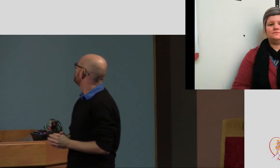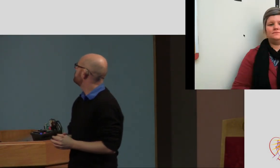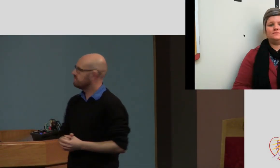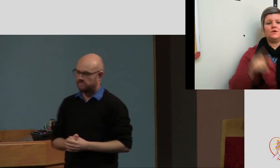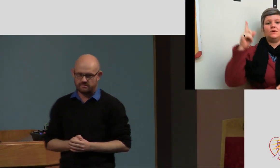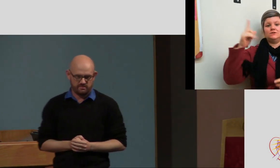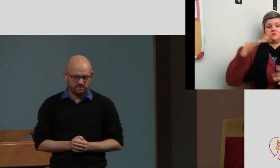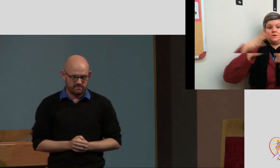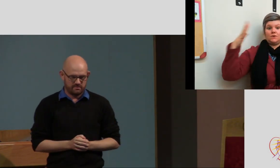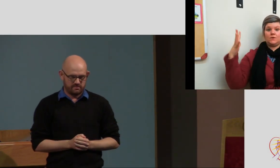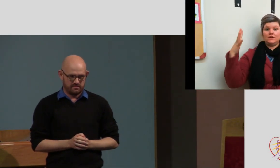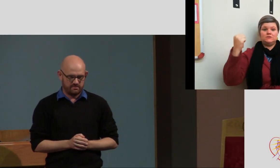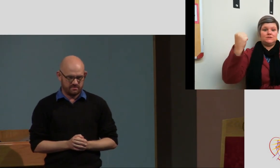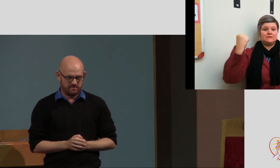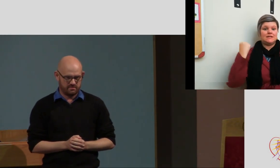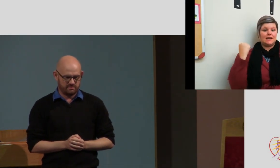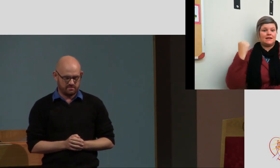gebare struktuur.